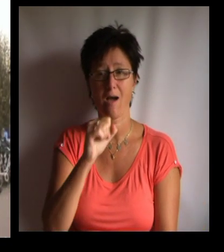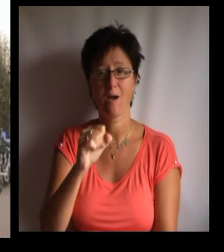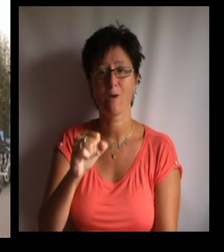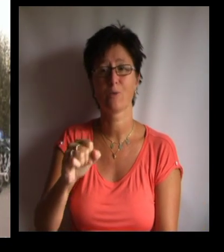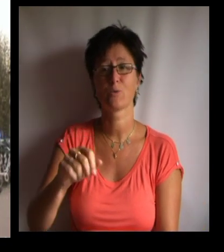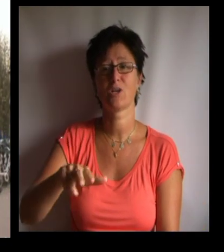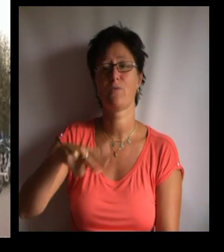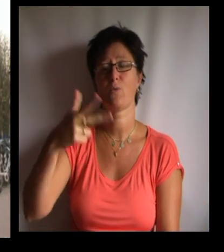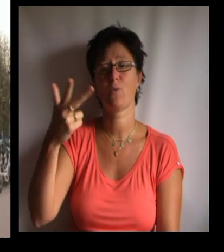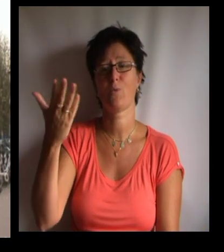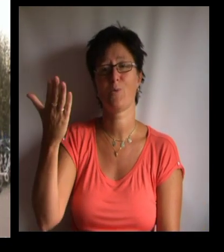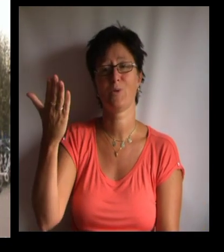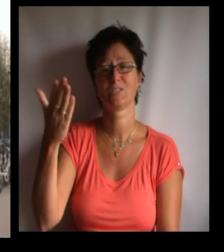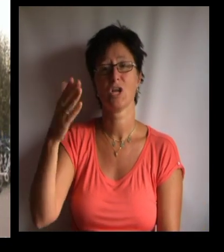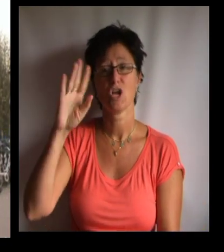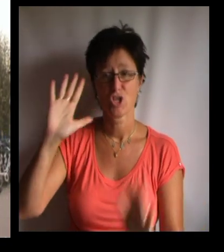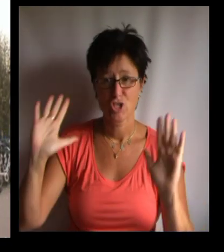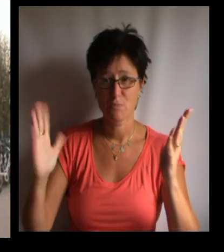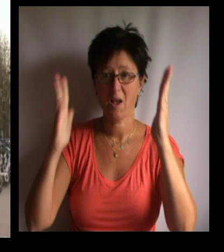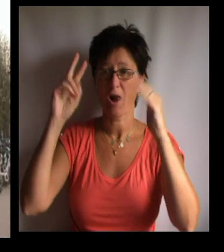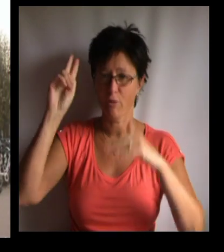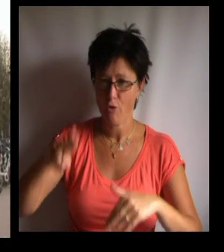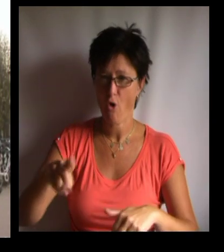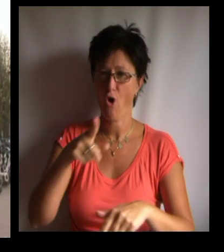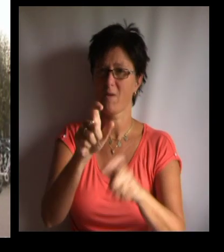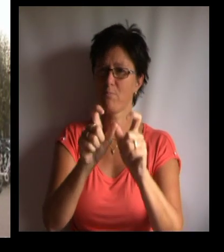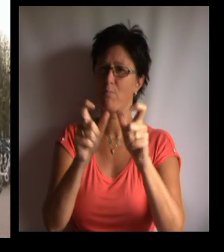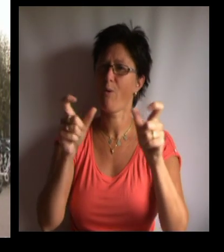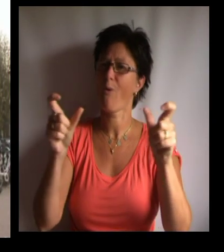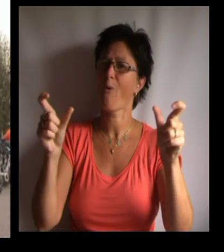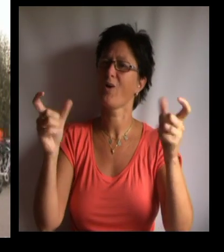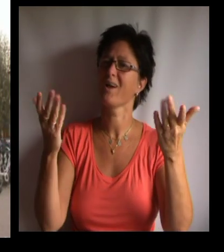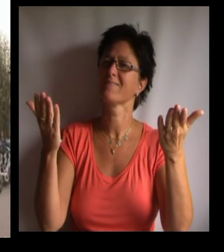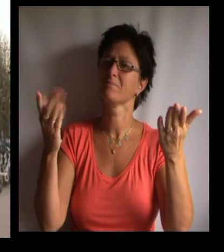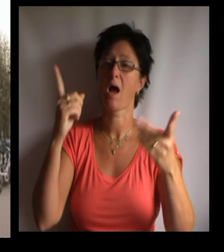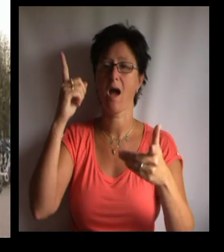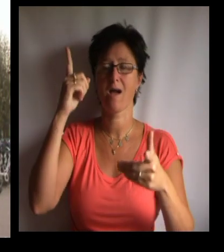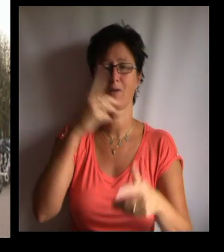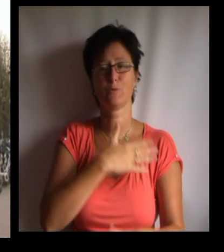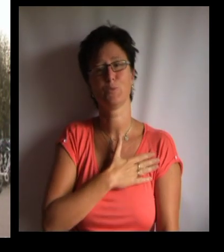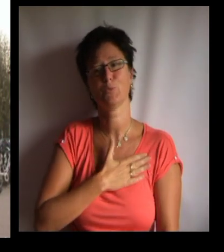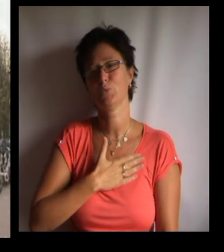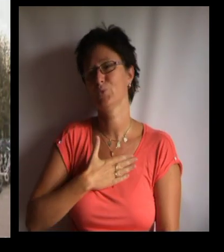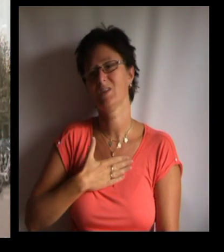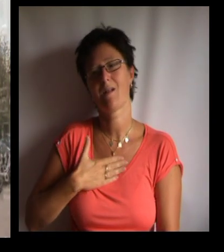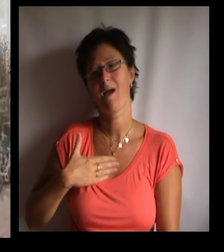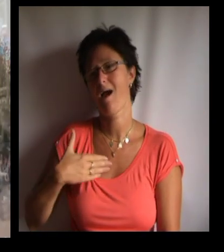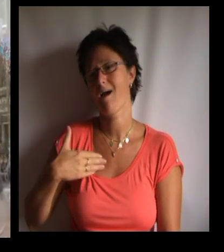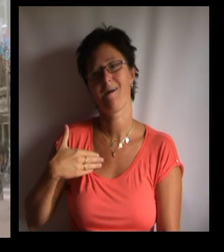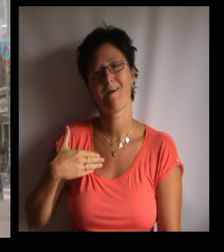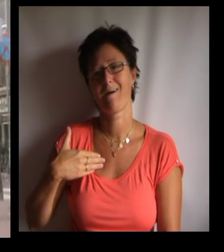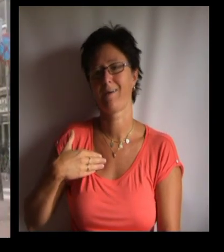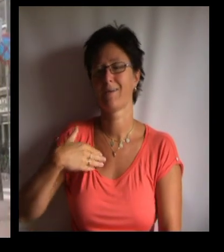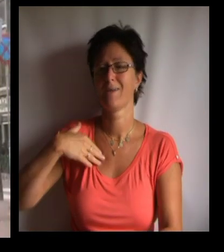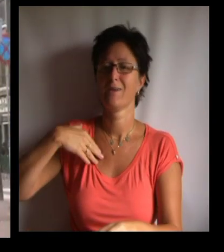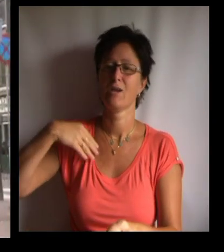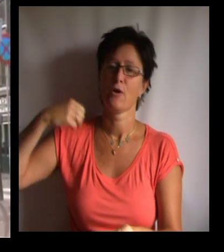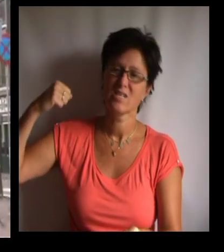je ouder wordt. Je speelt nu nog met blokken, maar dat duurt niet lang.